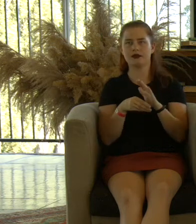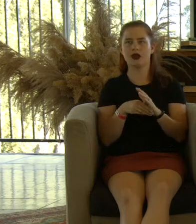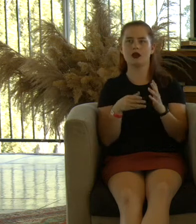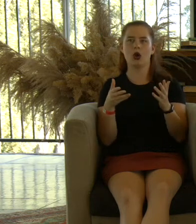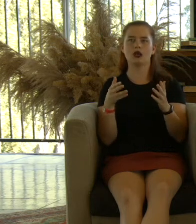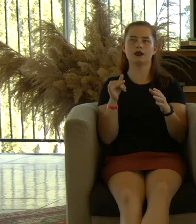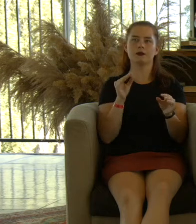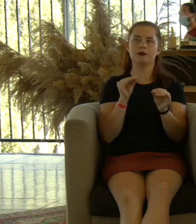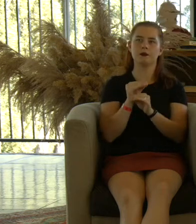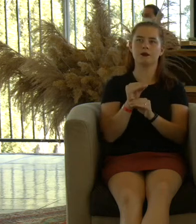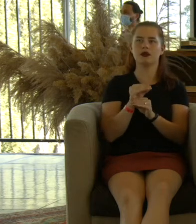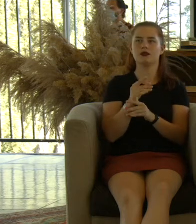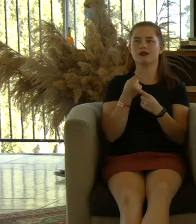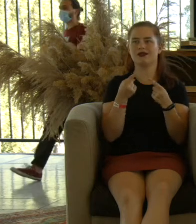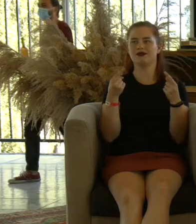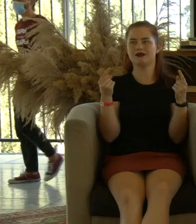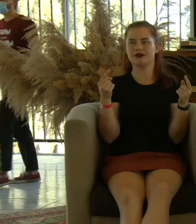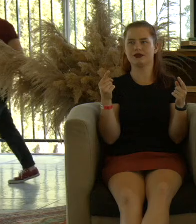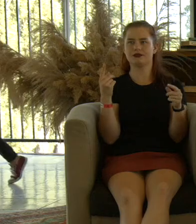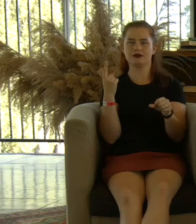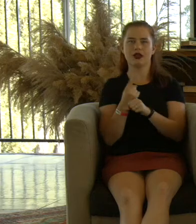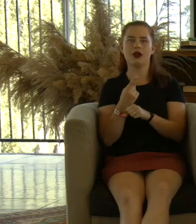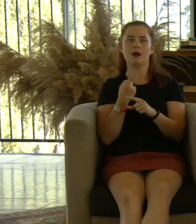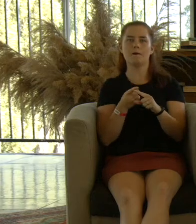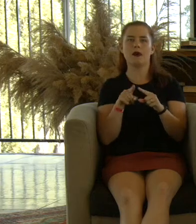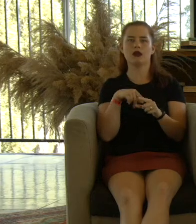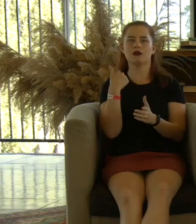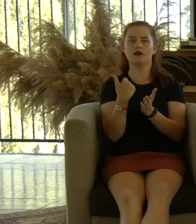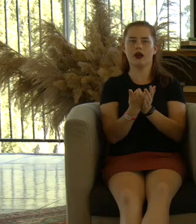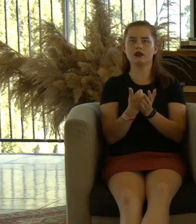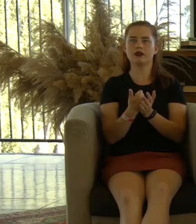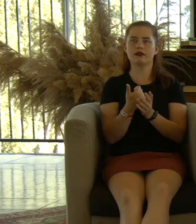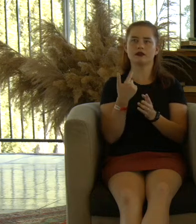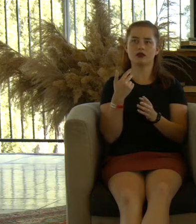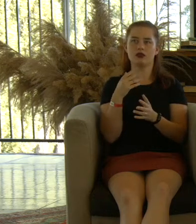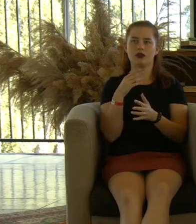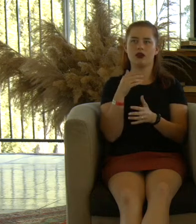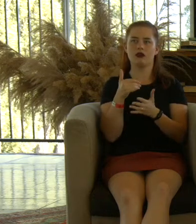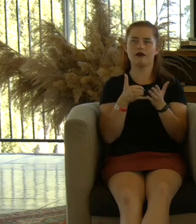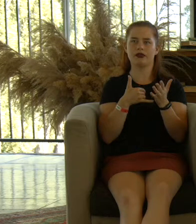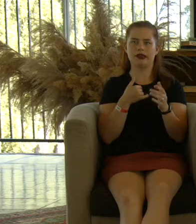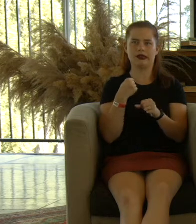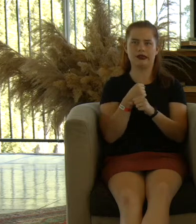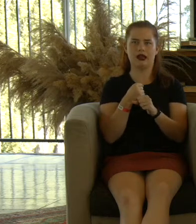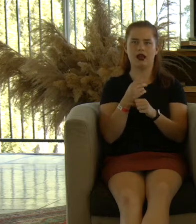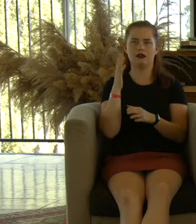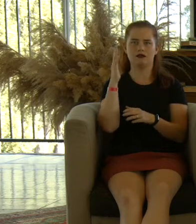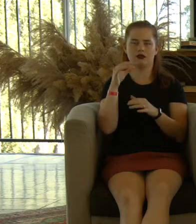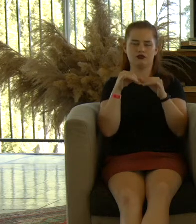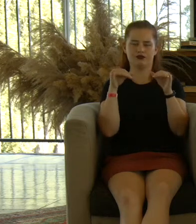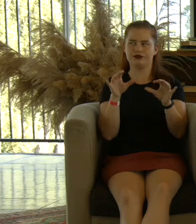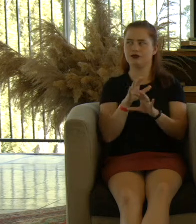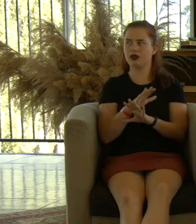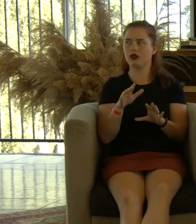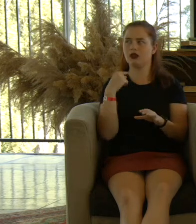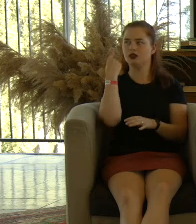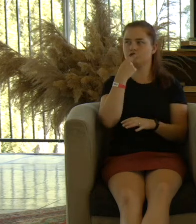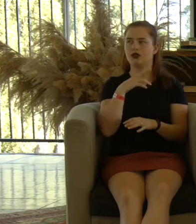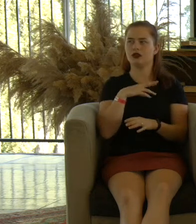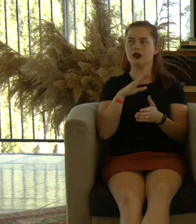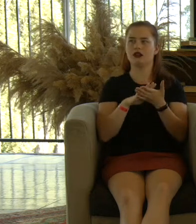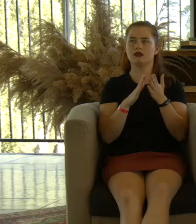там, ну, другие всякие заграждения, поэтому в основном это крафтовое виноделие никуда дальше не идет. Ну, лично я в этом году там договорился с